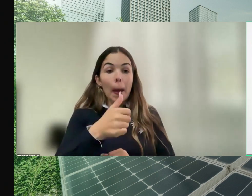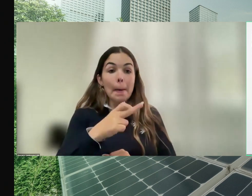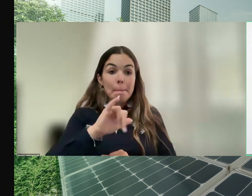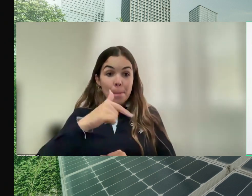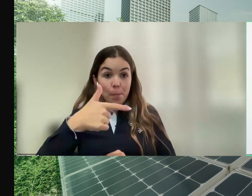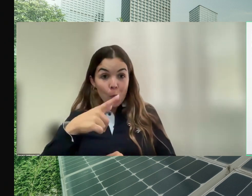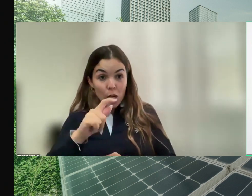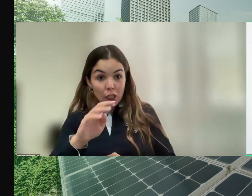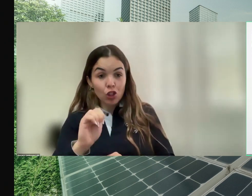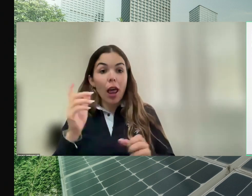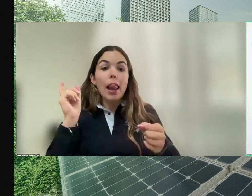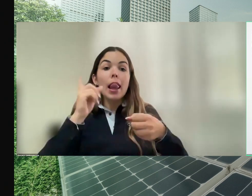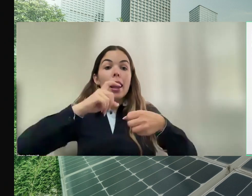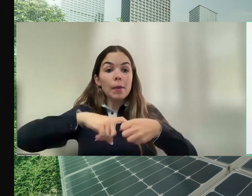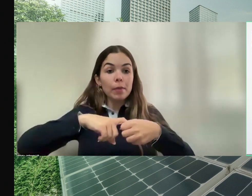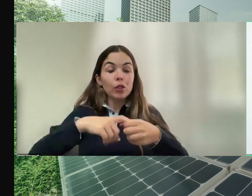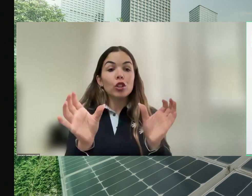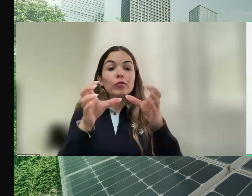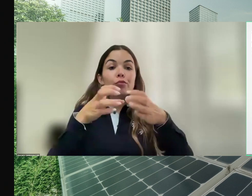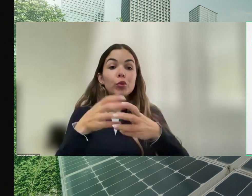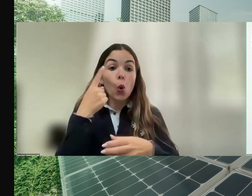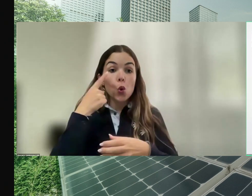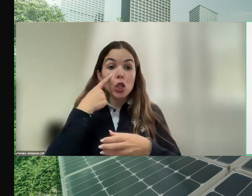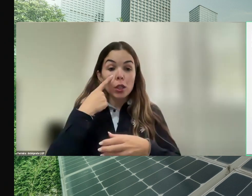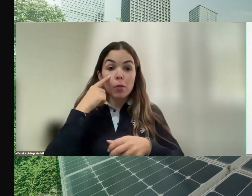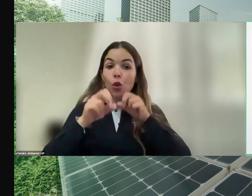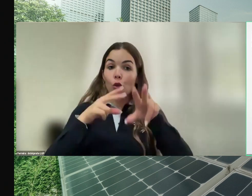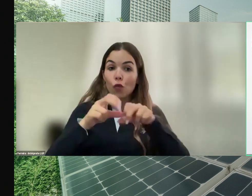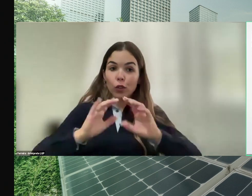equipa de conhecimento, inovação e desenvolvimento.